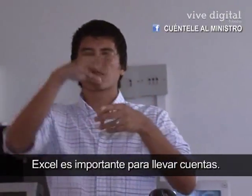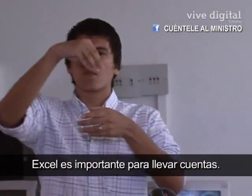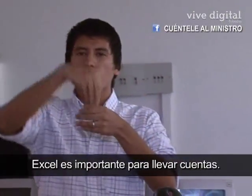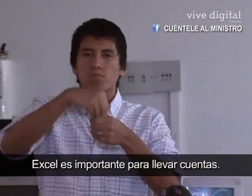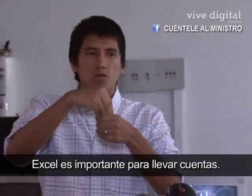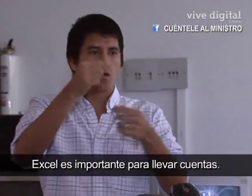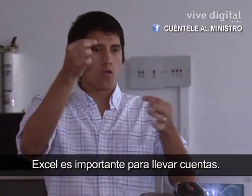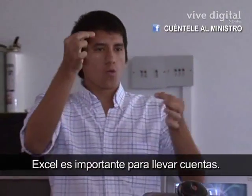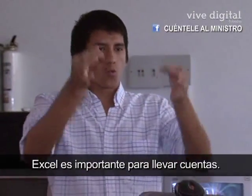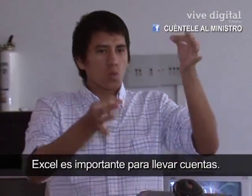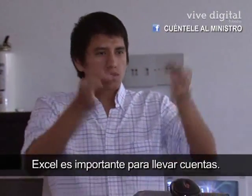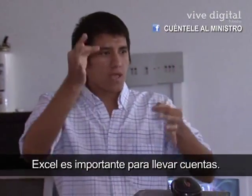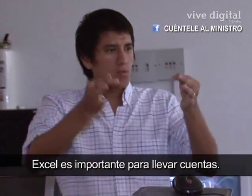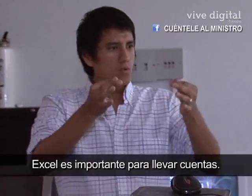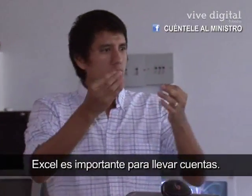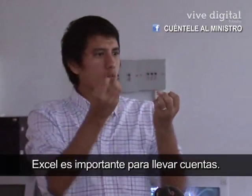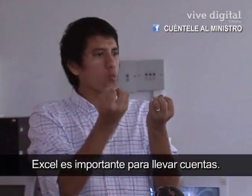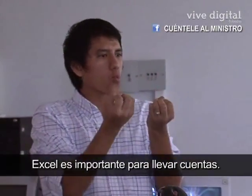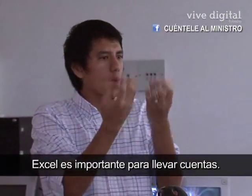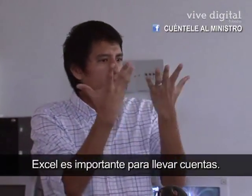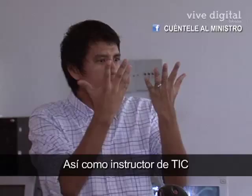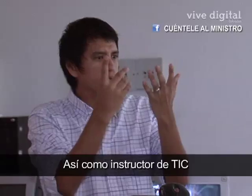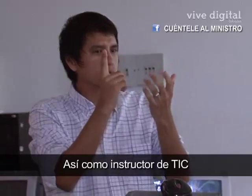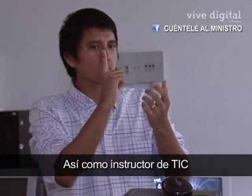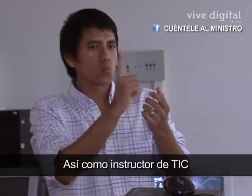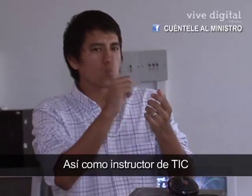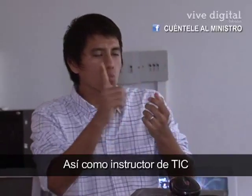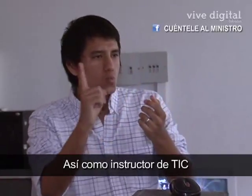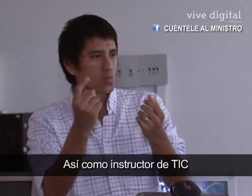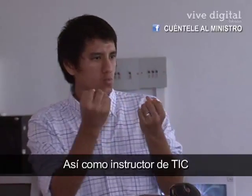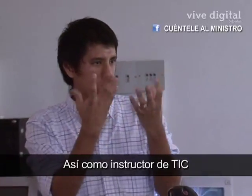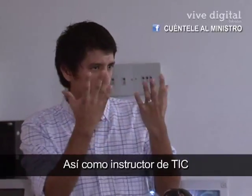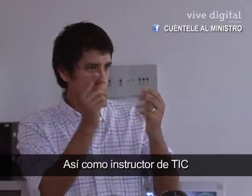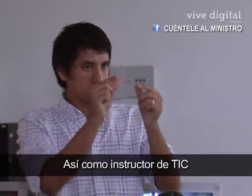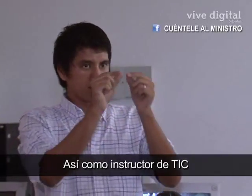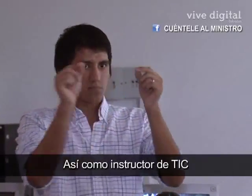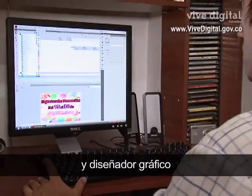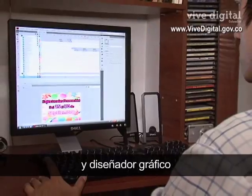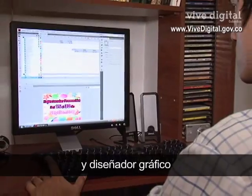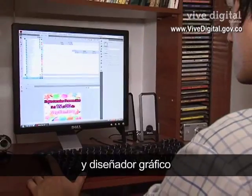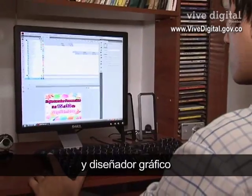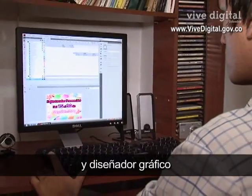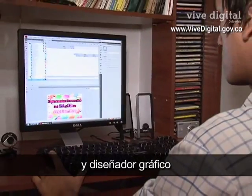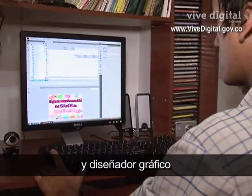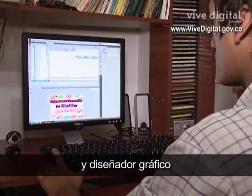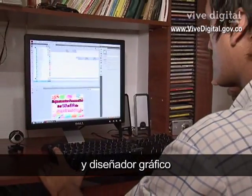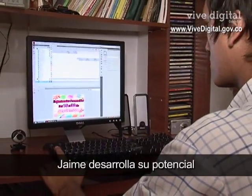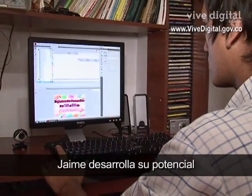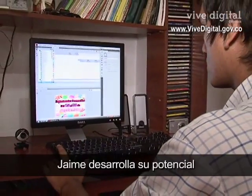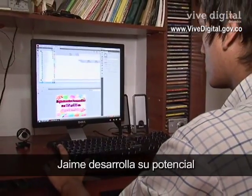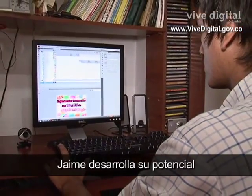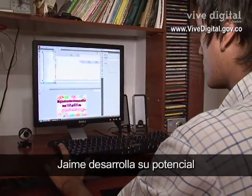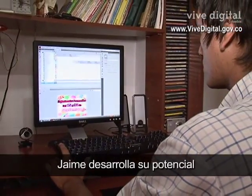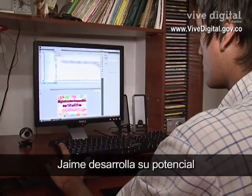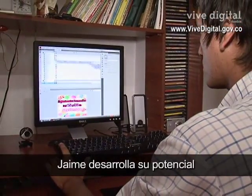Excel es importante para llevar cuentas. Así, como instructor de TIC y diseñador gráfico, Jaime desarrolla su